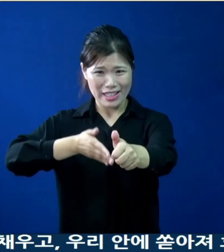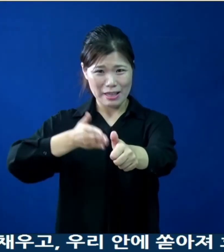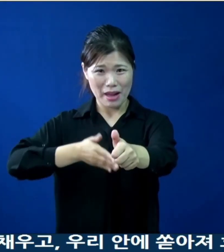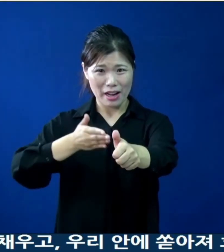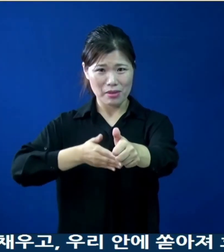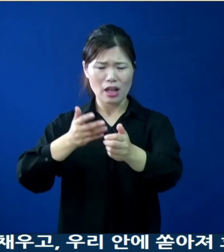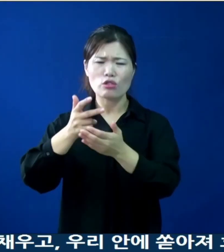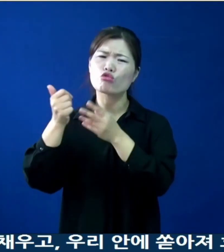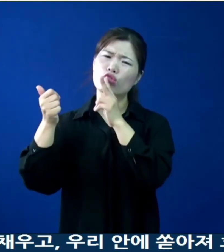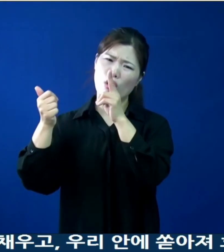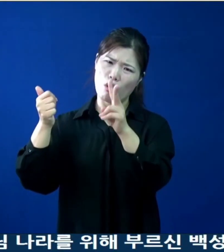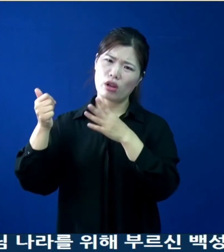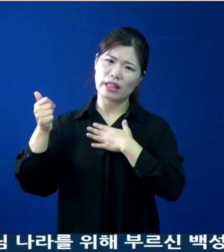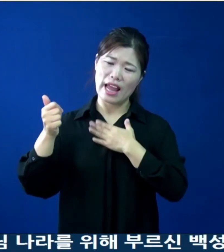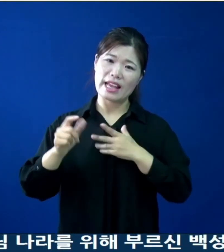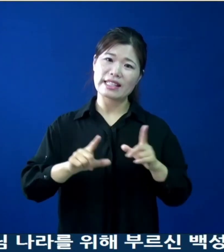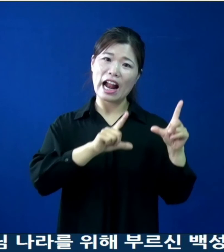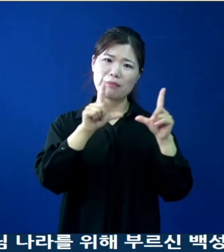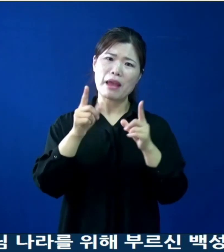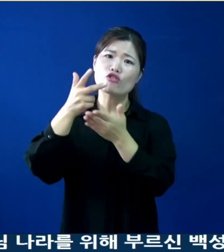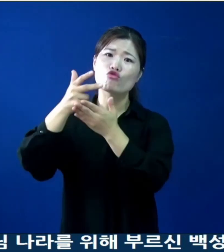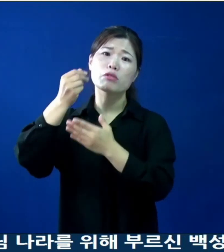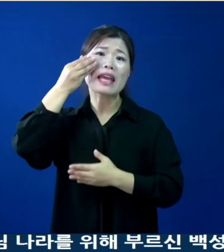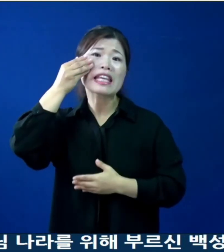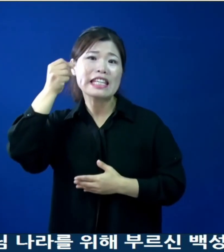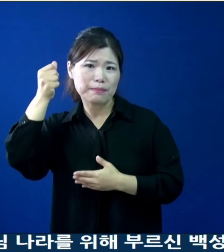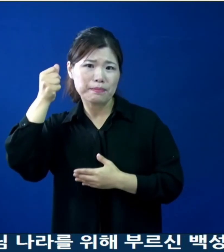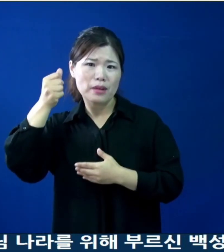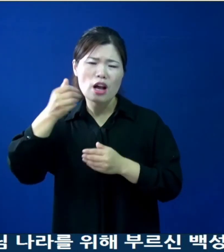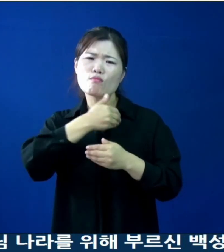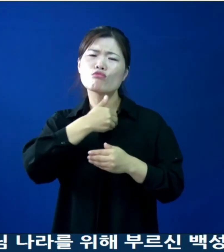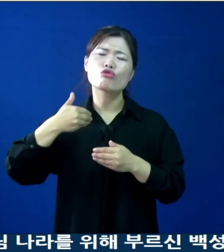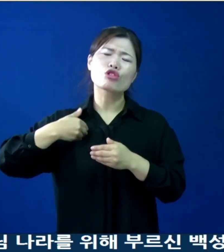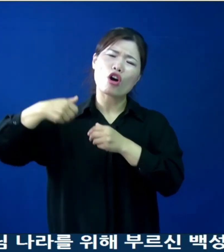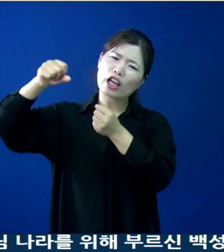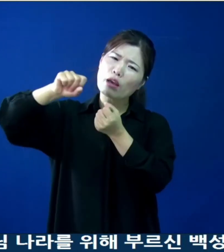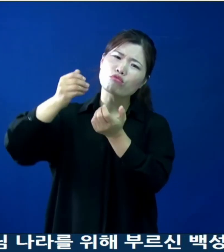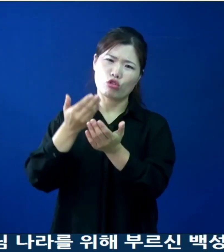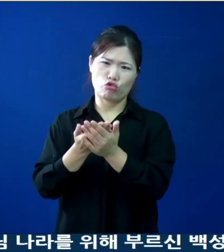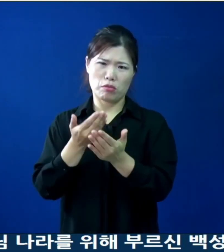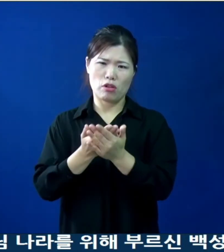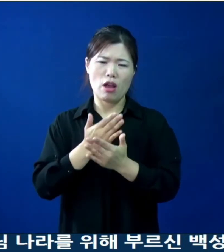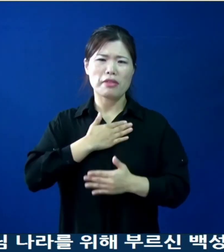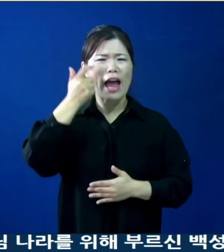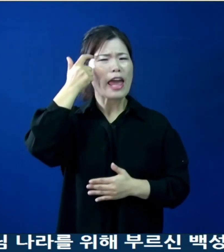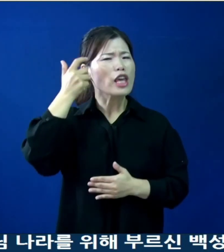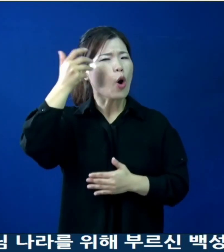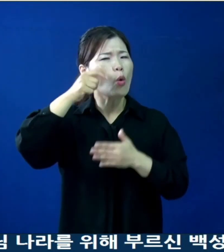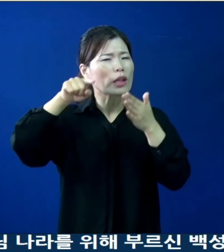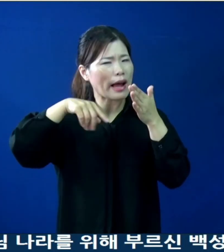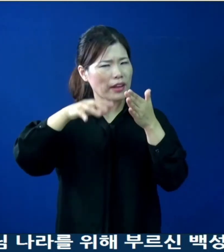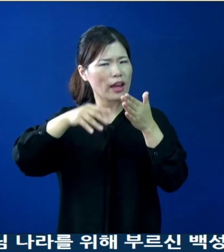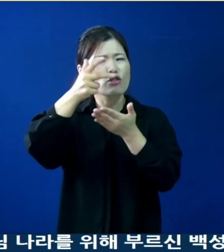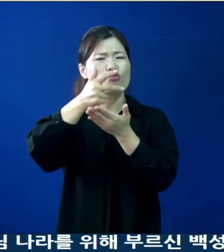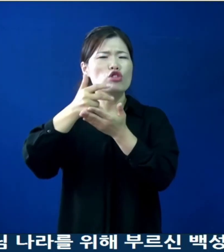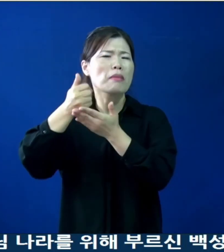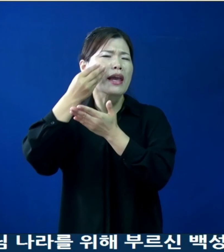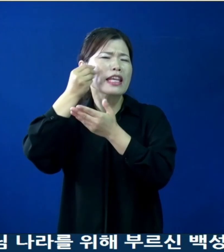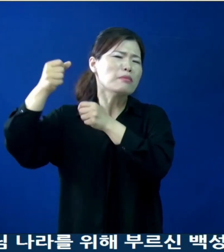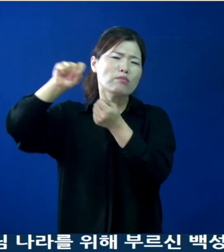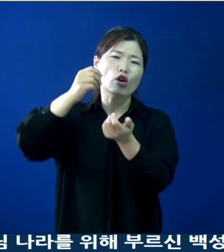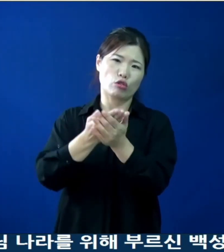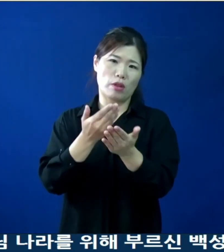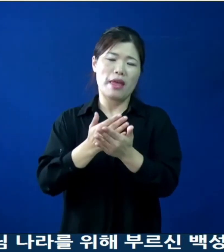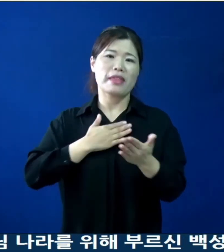주여, 나의 삶에 주의 기름을 풍성하게 부어주시옵소서. 나의 영혼에 주의 기름을 부어주시옵소서. 내가 하는 그